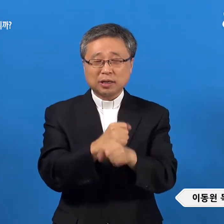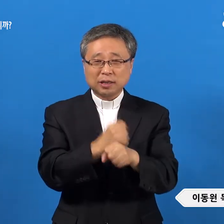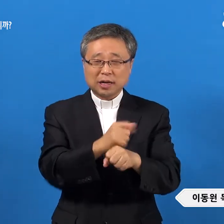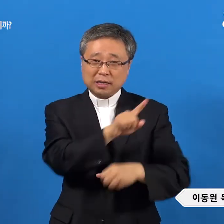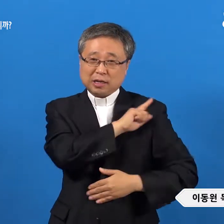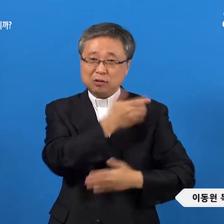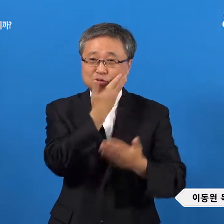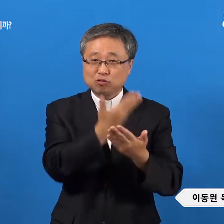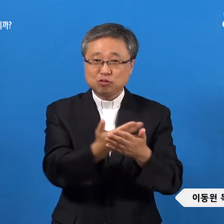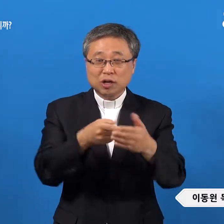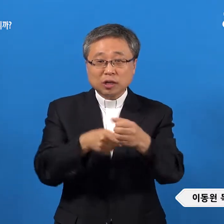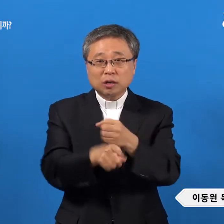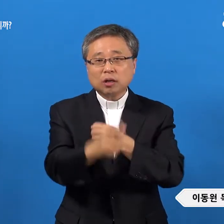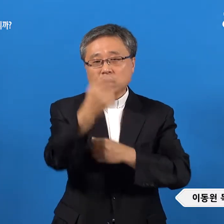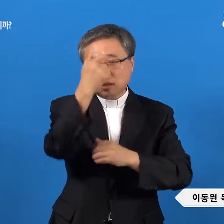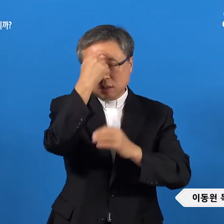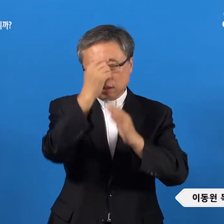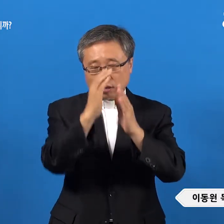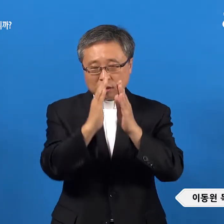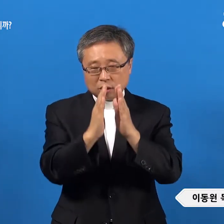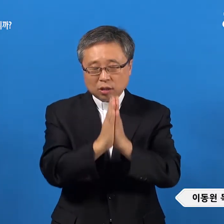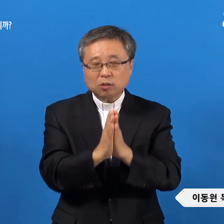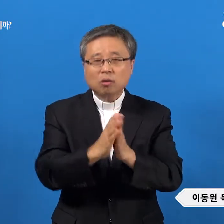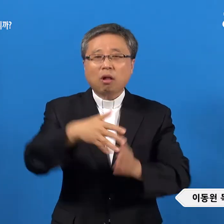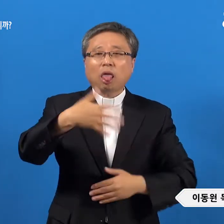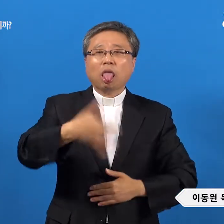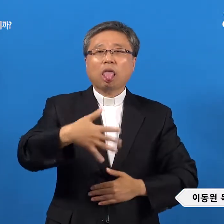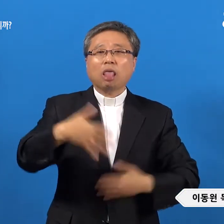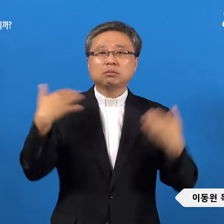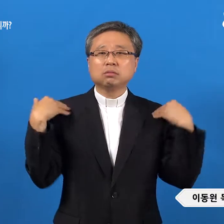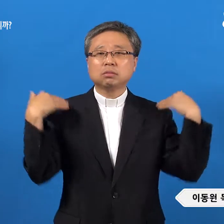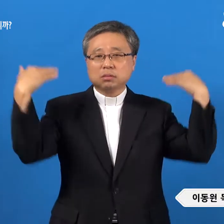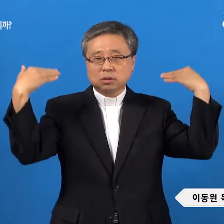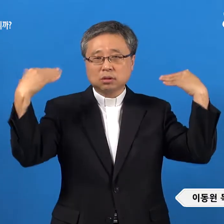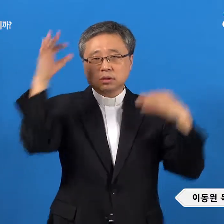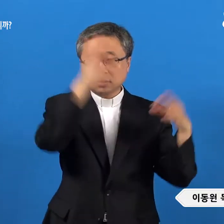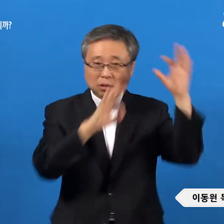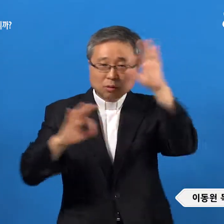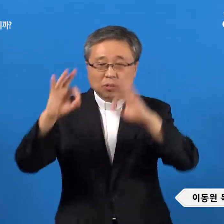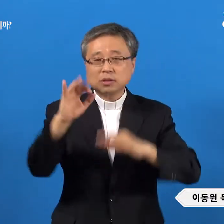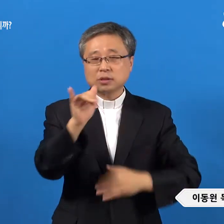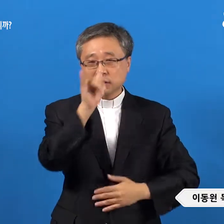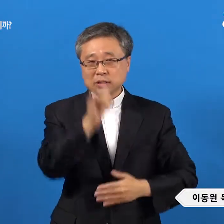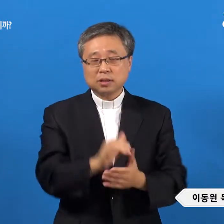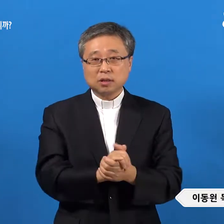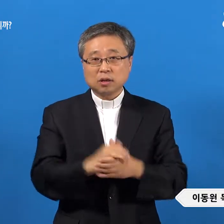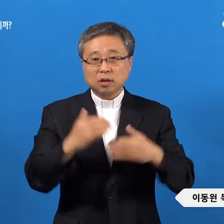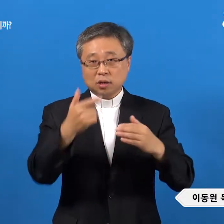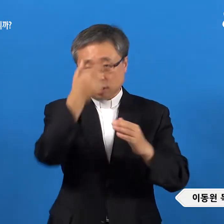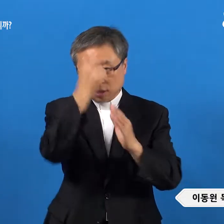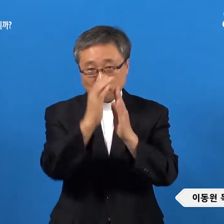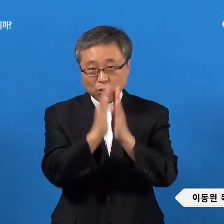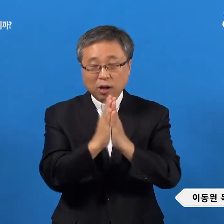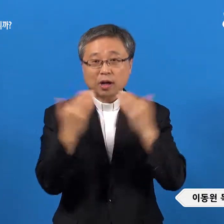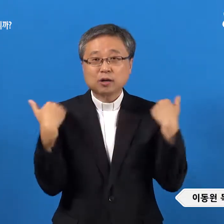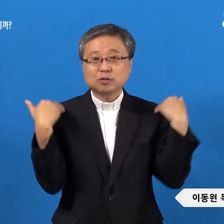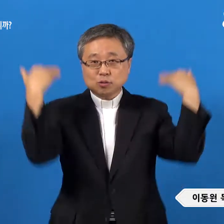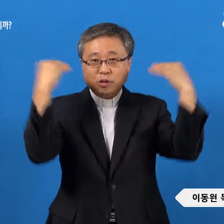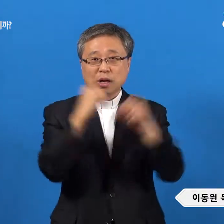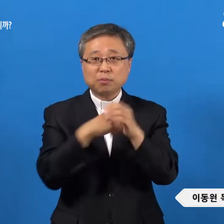이유를 그는 기도의 미성숙에서 찾고 있습니다. 우리가 기도가 성숙하면 우리도 성숙할 수가